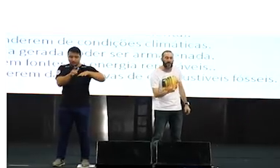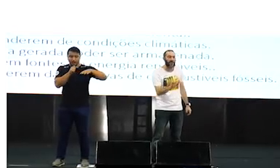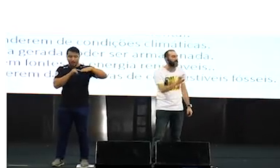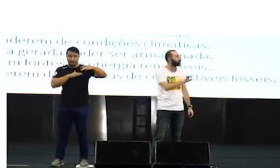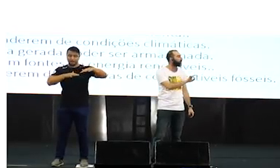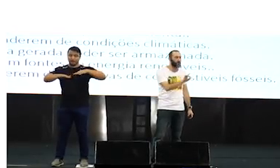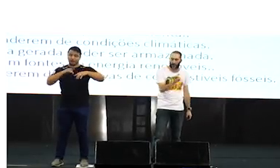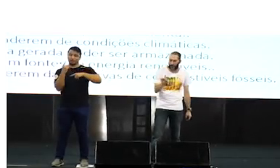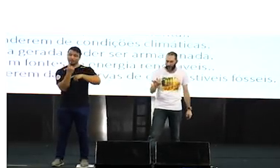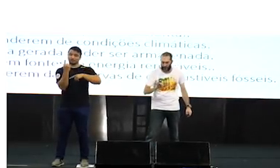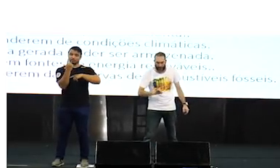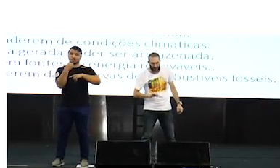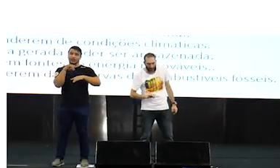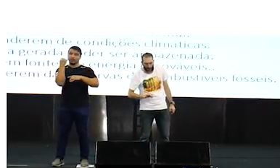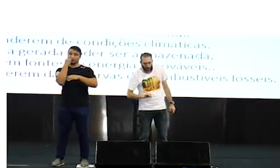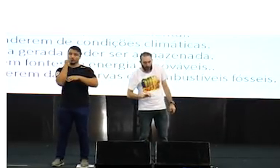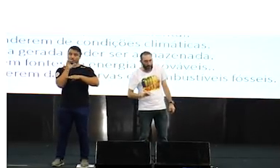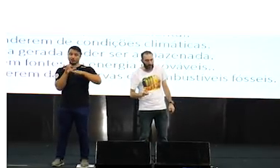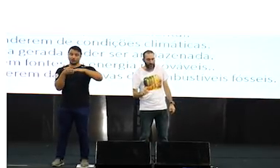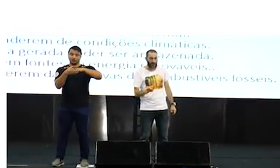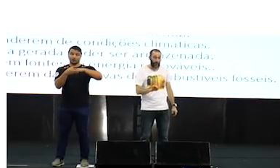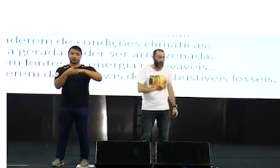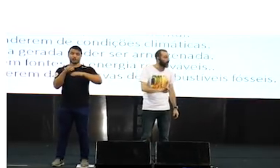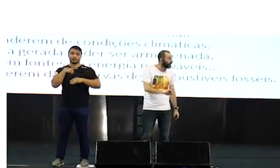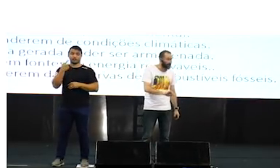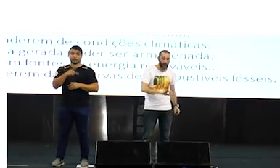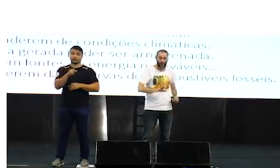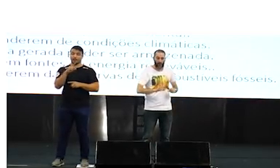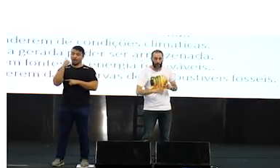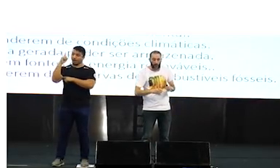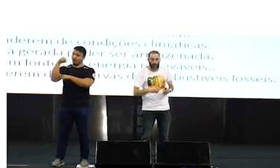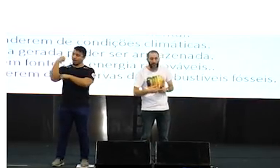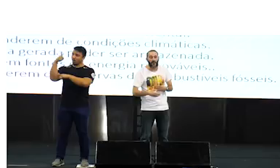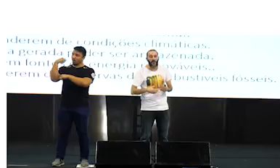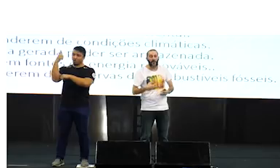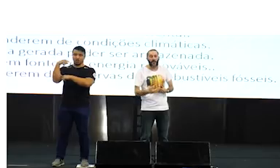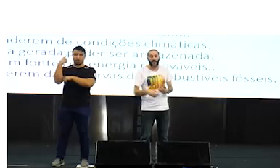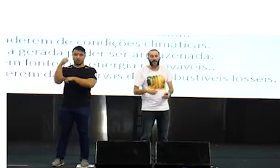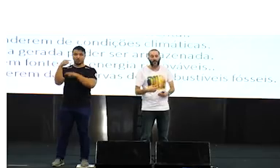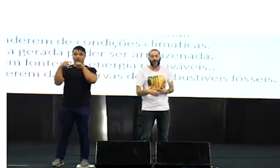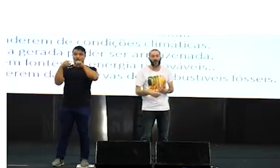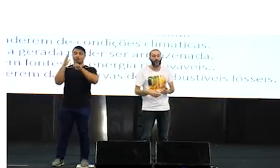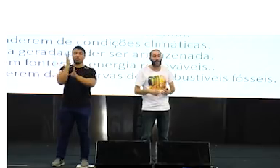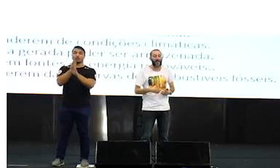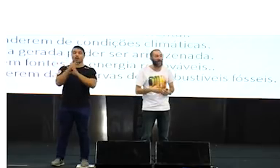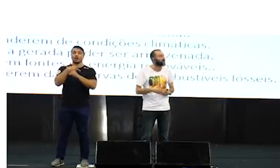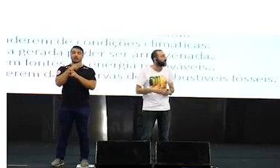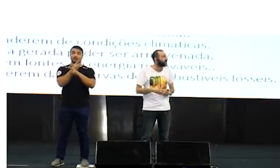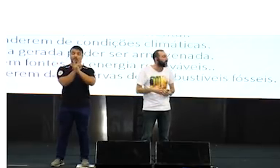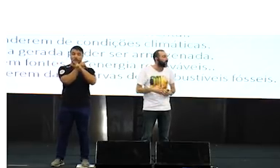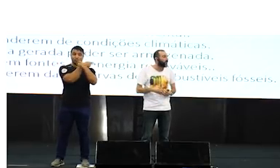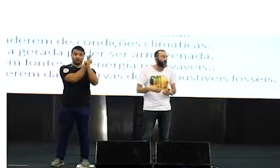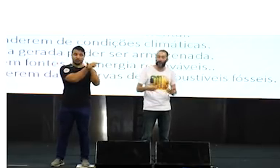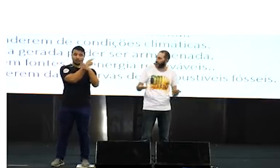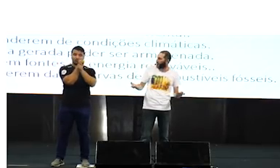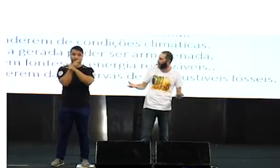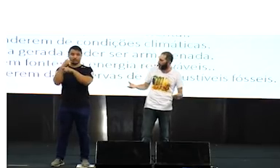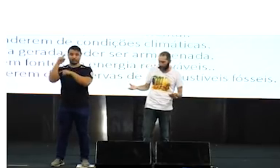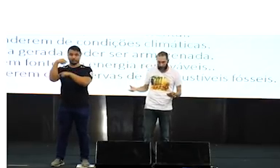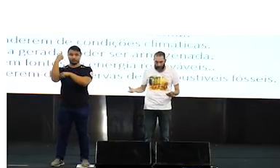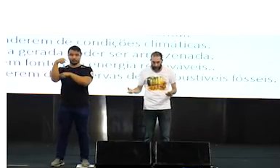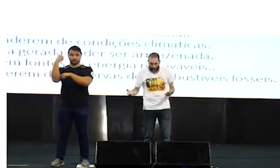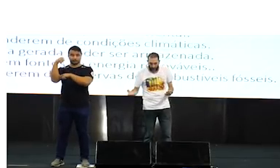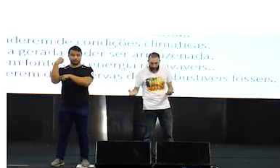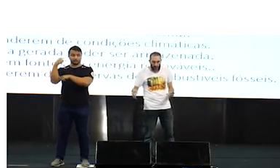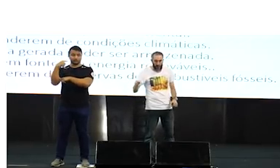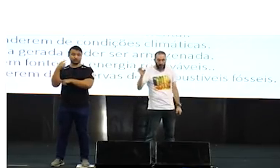move turbinas que acionam geradores. Em usinas eólicas, os geradores, eles são acionados por hélices movidas pelo